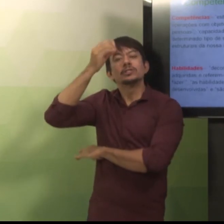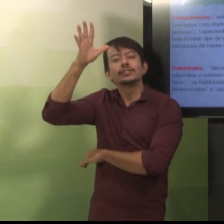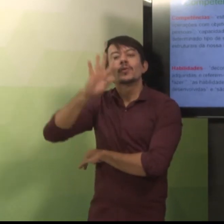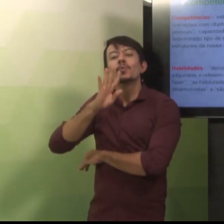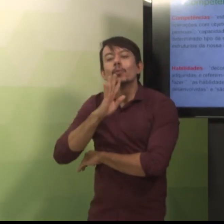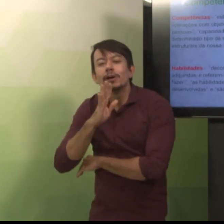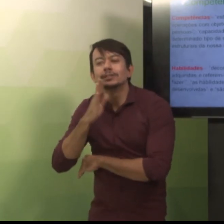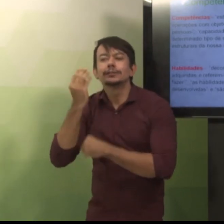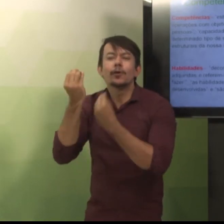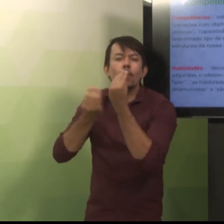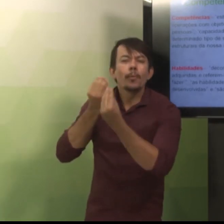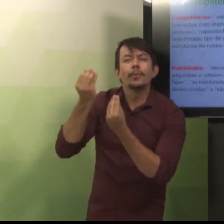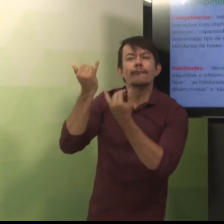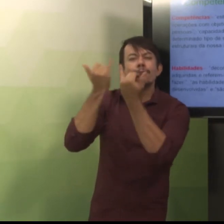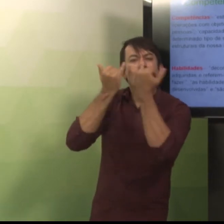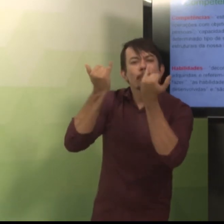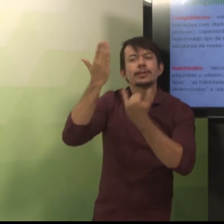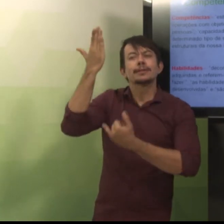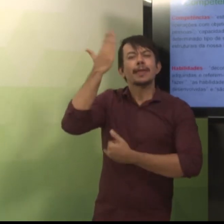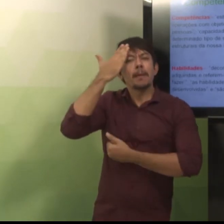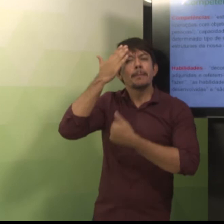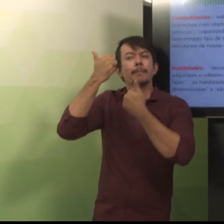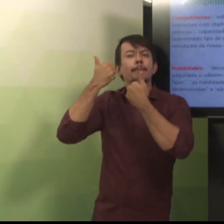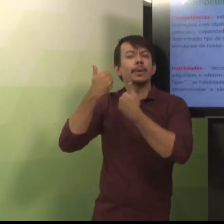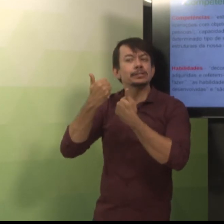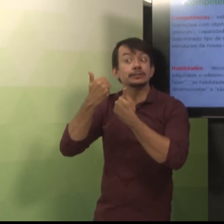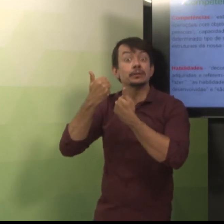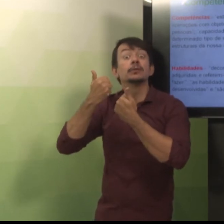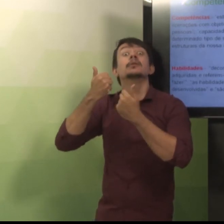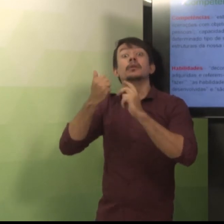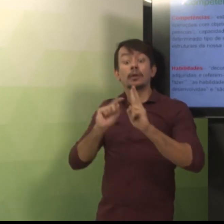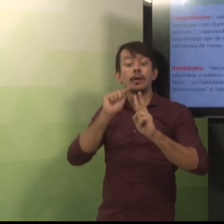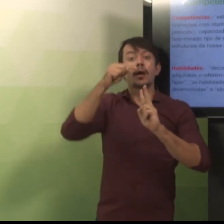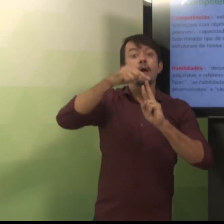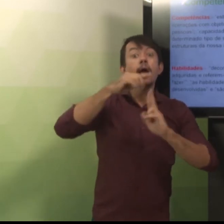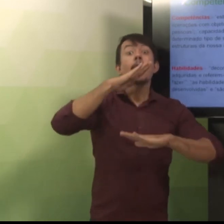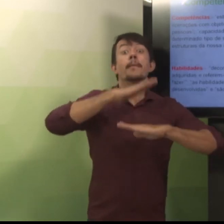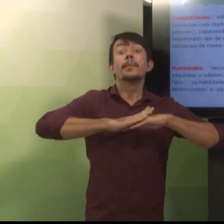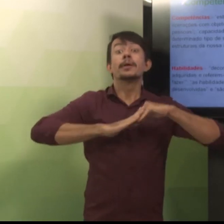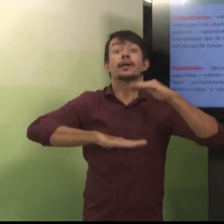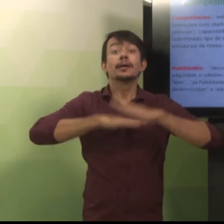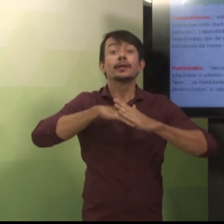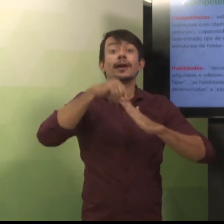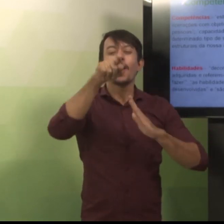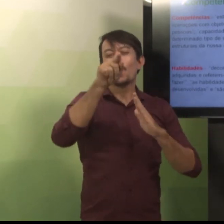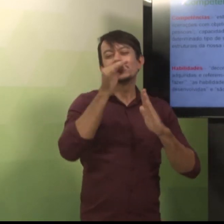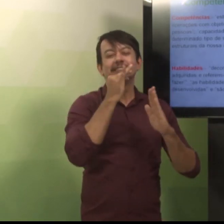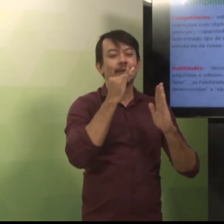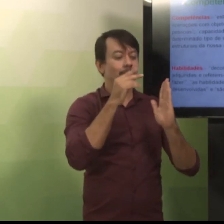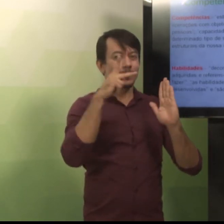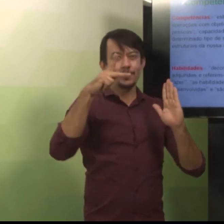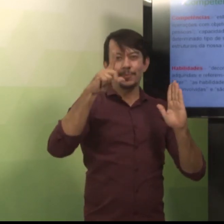Então, antes eu tenho a competência, o conhecimento, eu tenho as informações. E aqui eu tenho uma